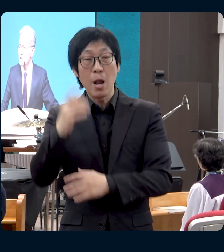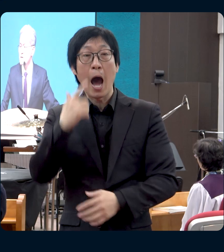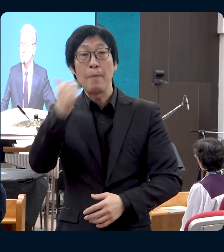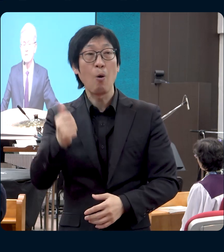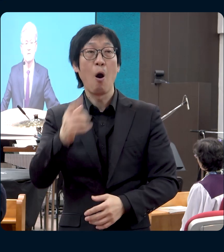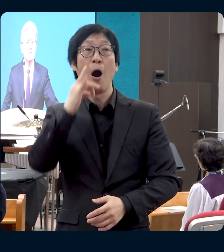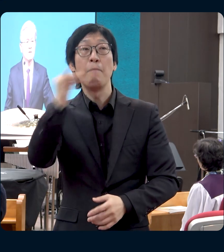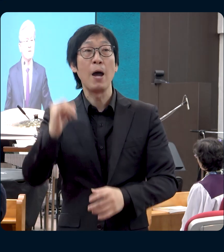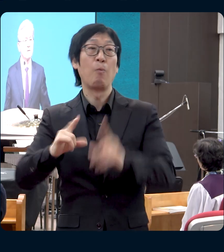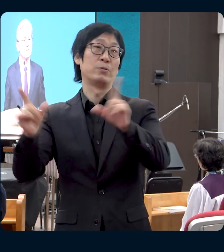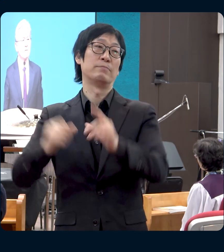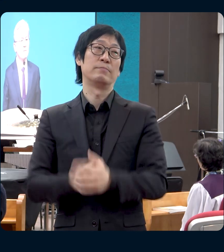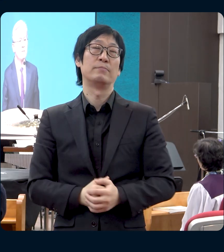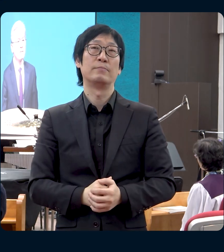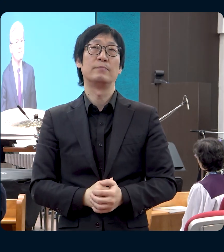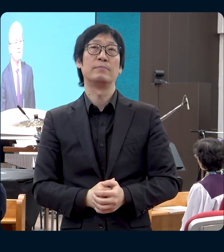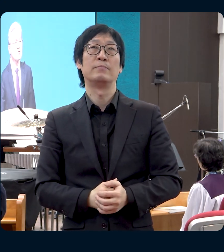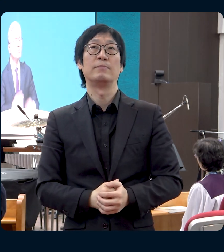어머니 아니에요.